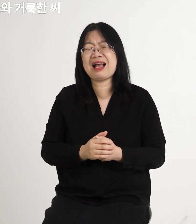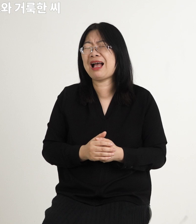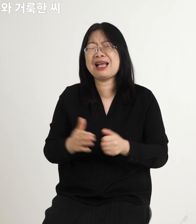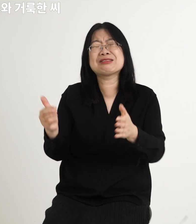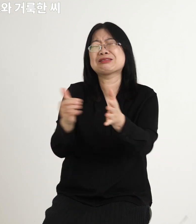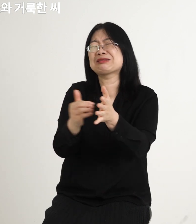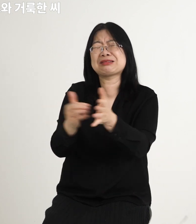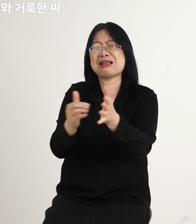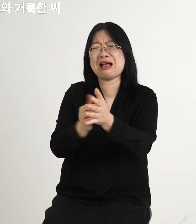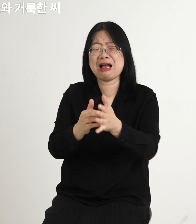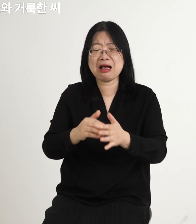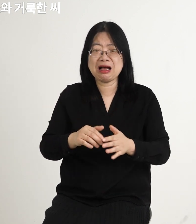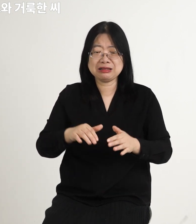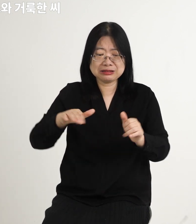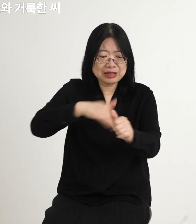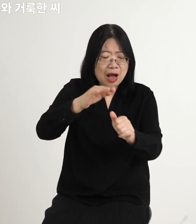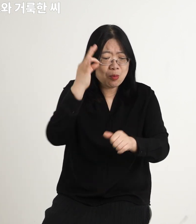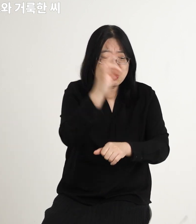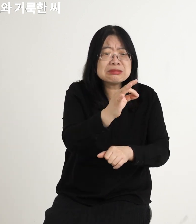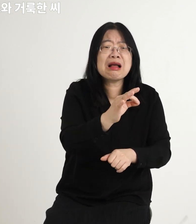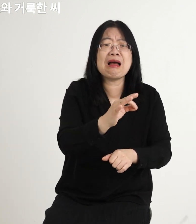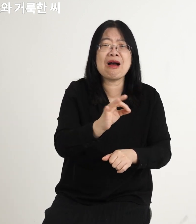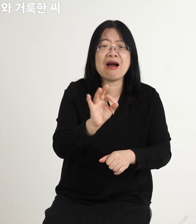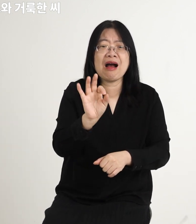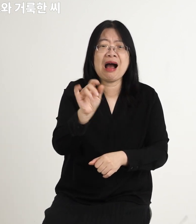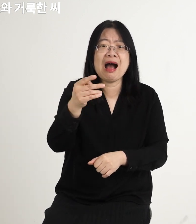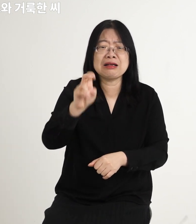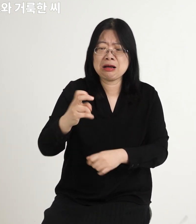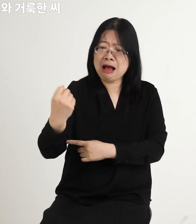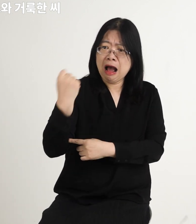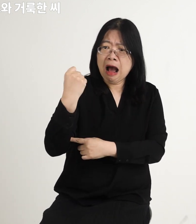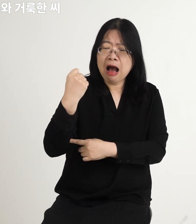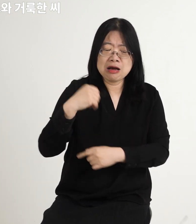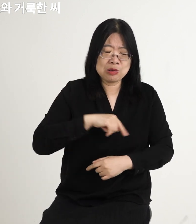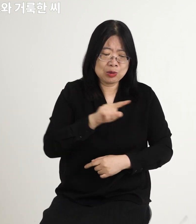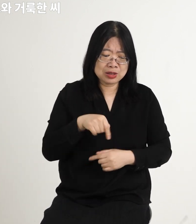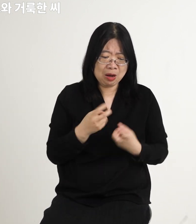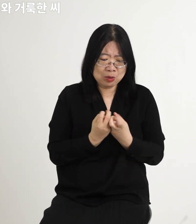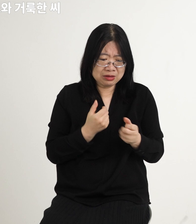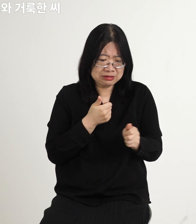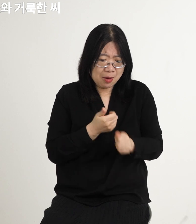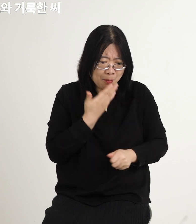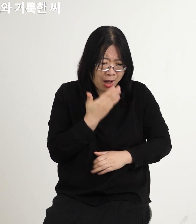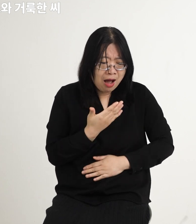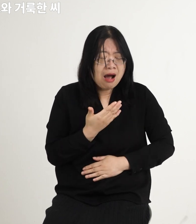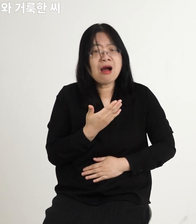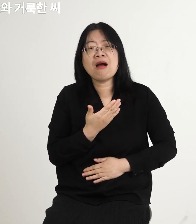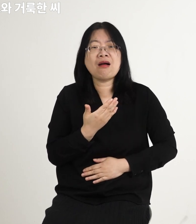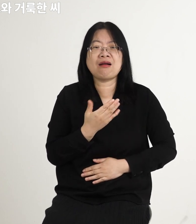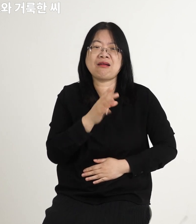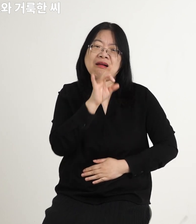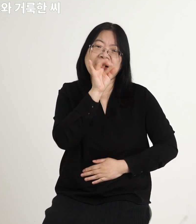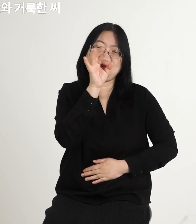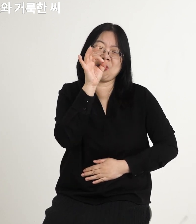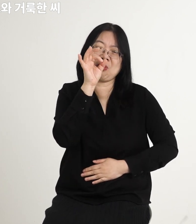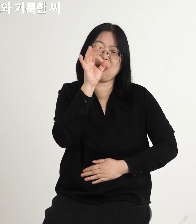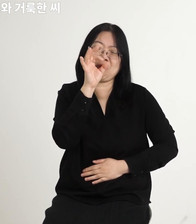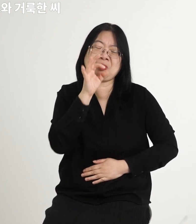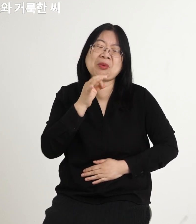다 끝난 건데, 아람이 어떤 나라고 북이스라엘은 우리